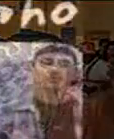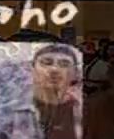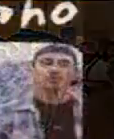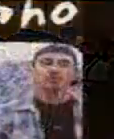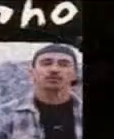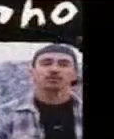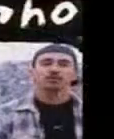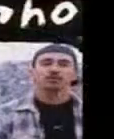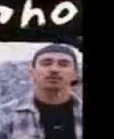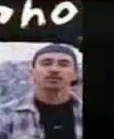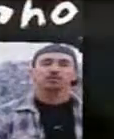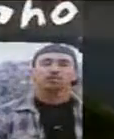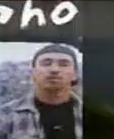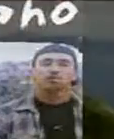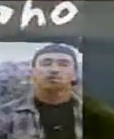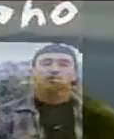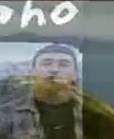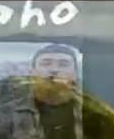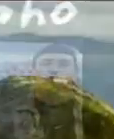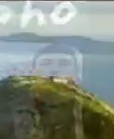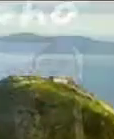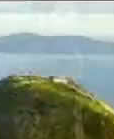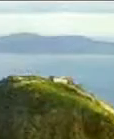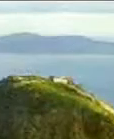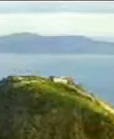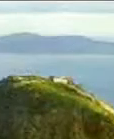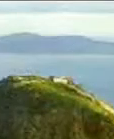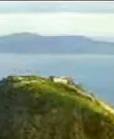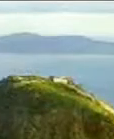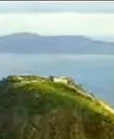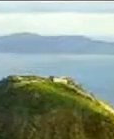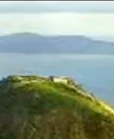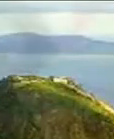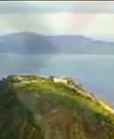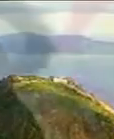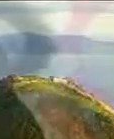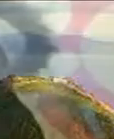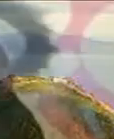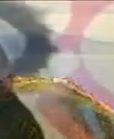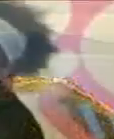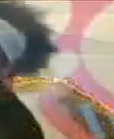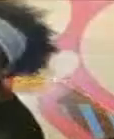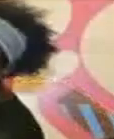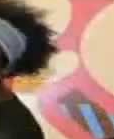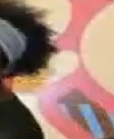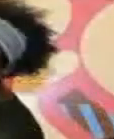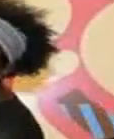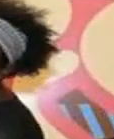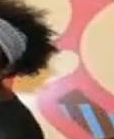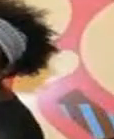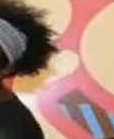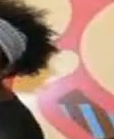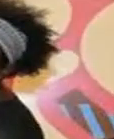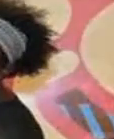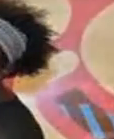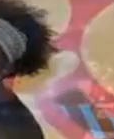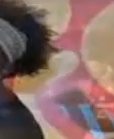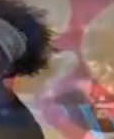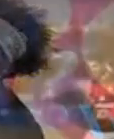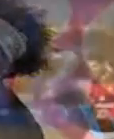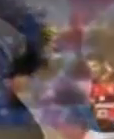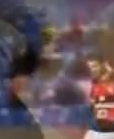ótica futura. Samba rap, chic left, bananas. está no Pão de Açúcar.